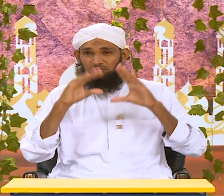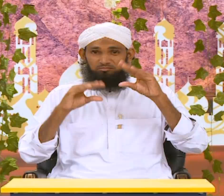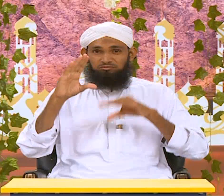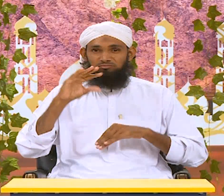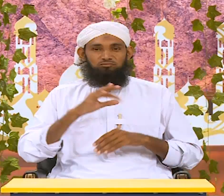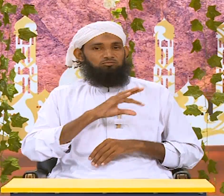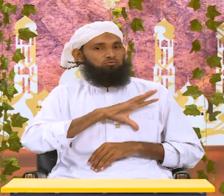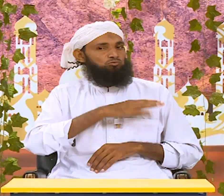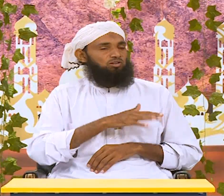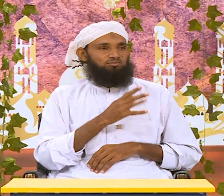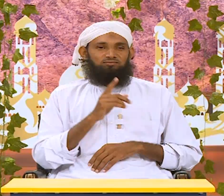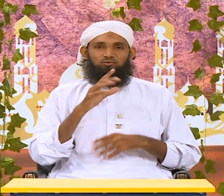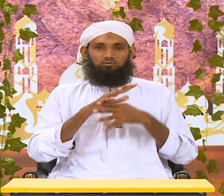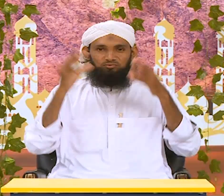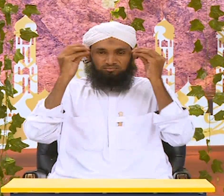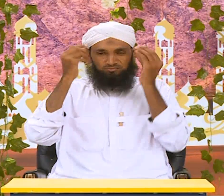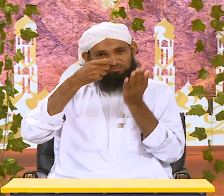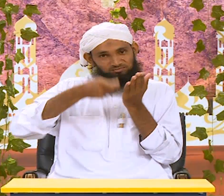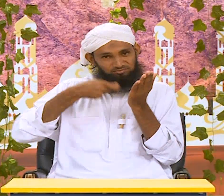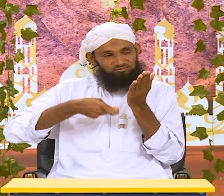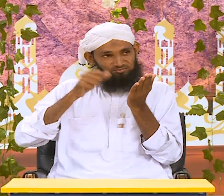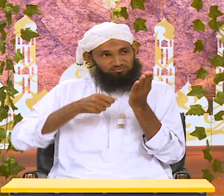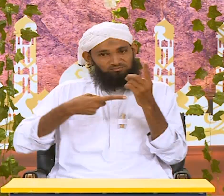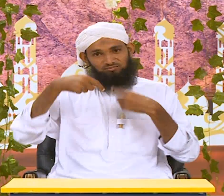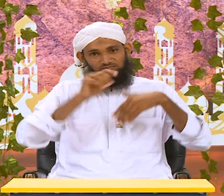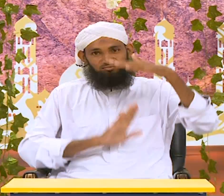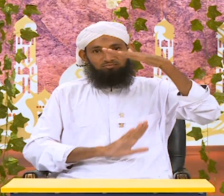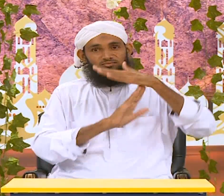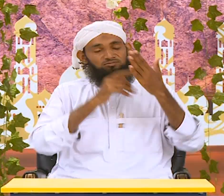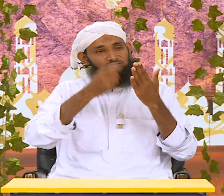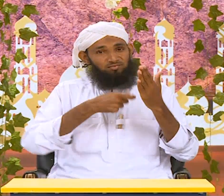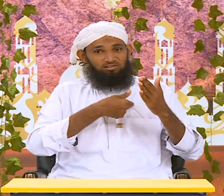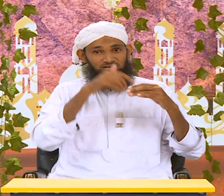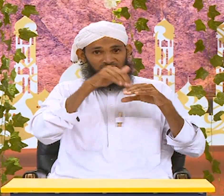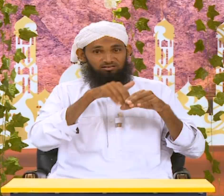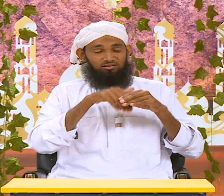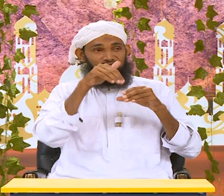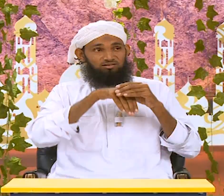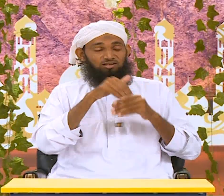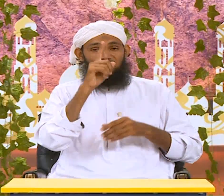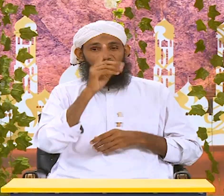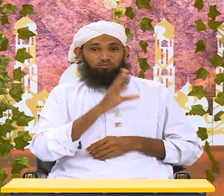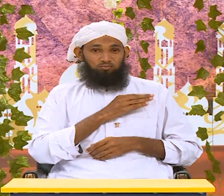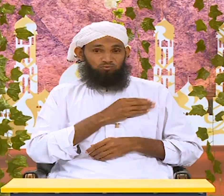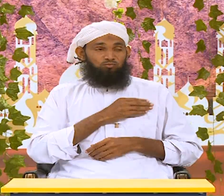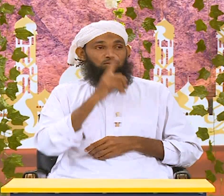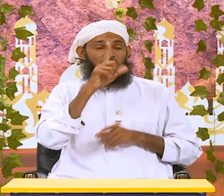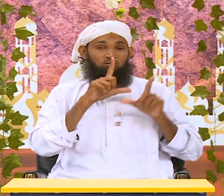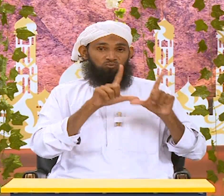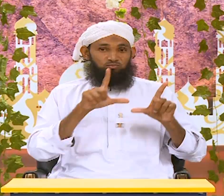علماء کرام نے لکھا ہے، وہ بلند رتبہ اولیاء کرام جن کے دل میں اللہ پاک کی محبت رچ بس چکی ہو، جن کے دلوں میں اللہ پاک کی